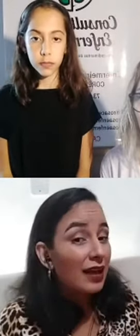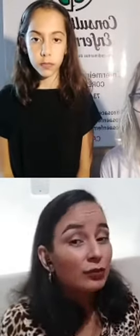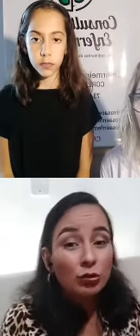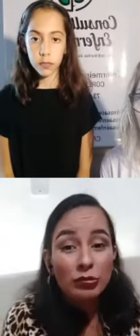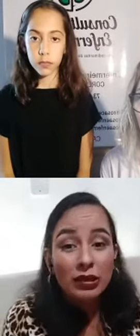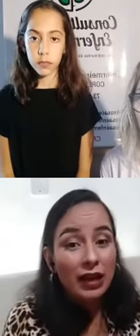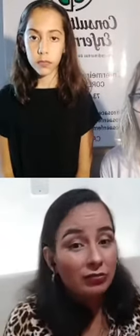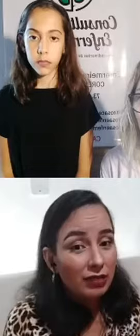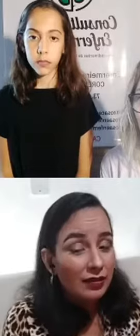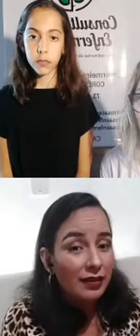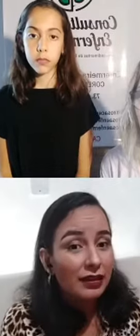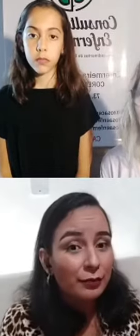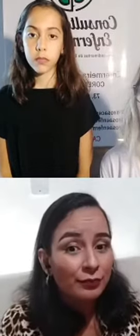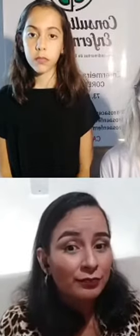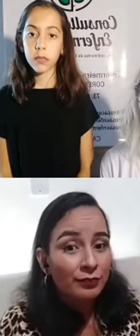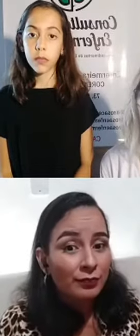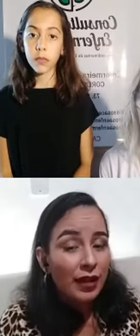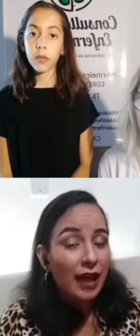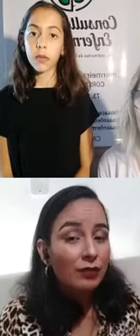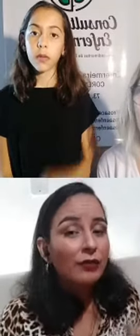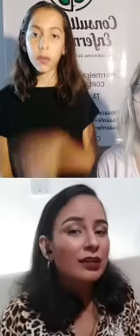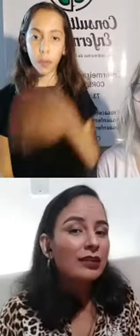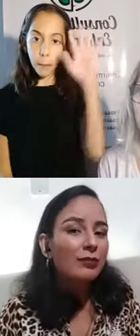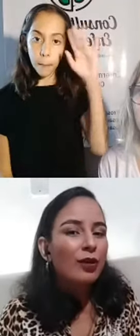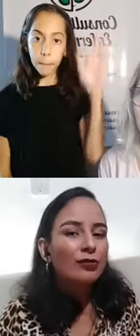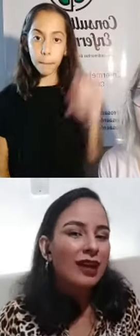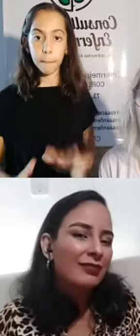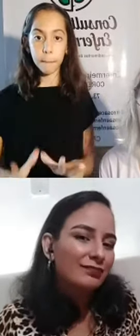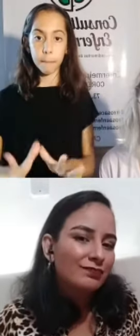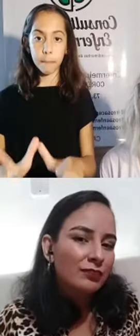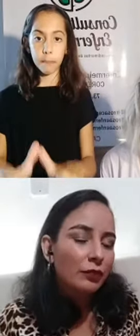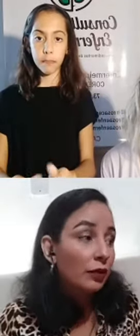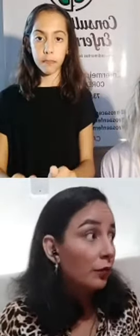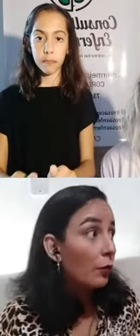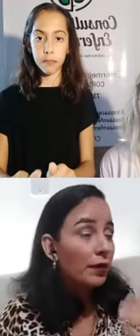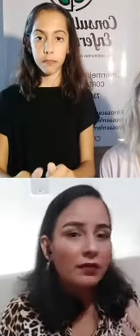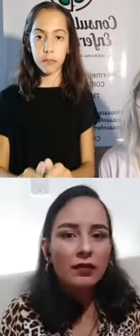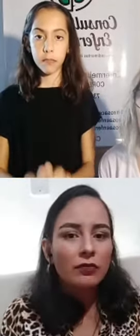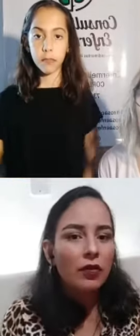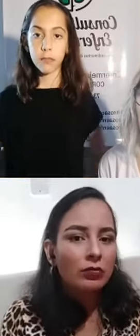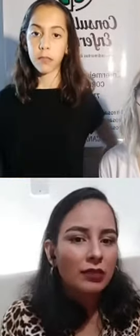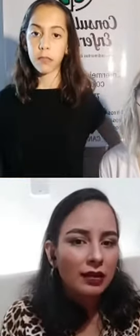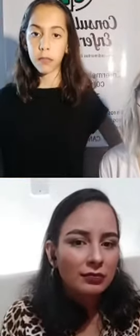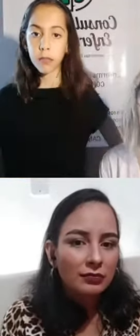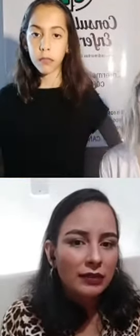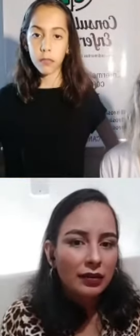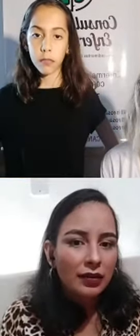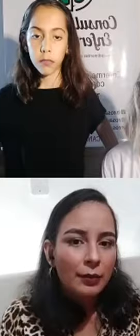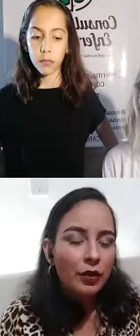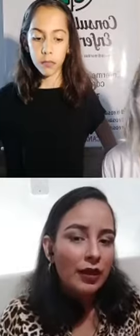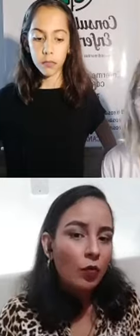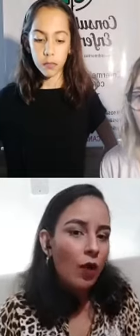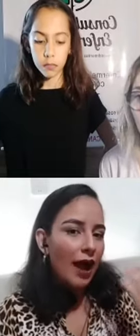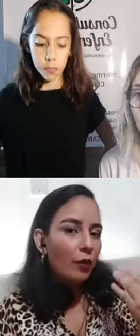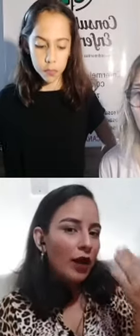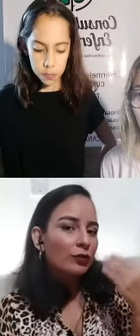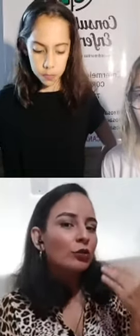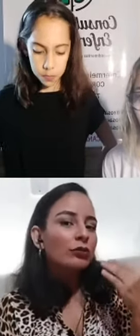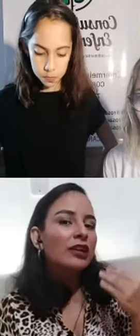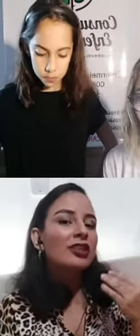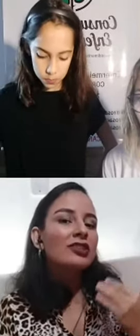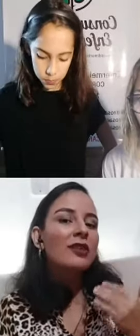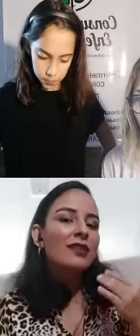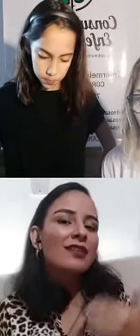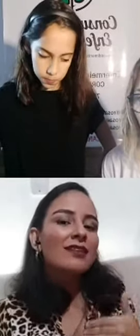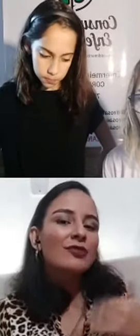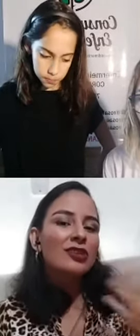pensar em tudo que está acontecendo, a sua vontade é voltar. Eu preciso voltar, né? Porque o retorno da